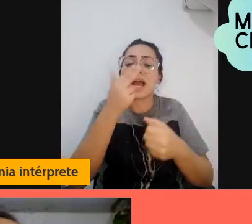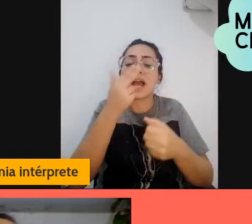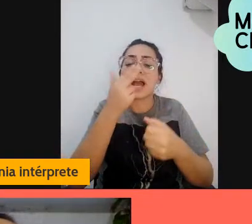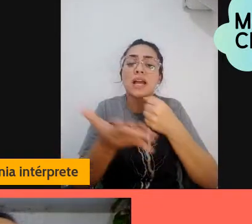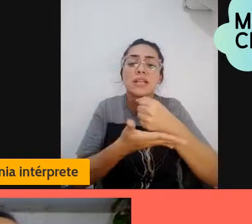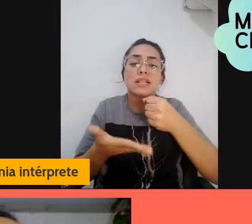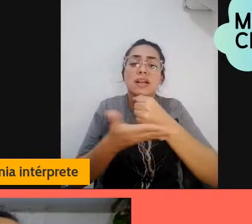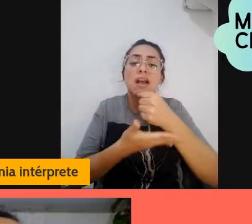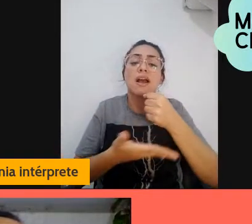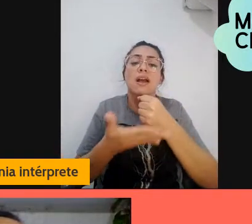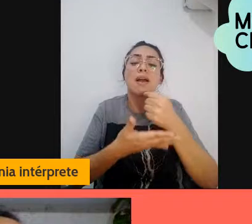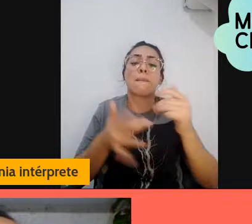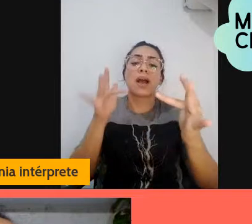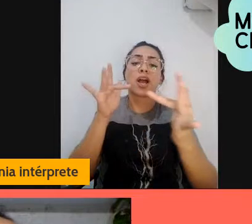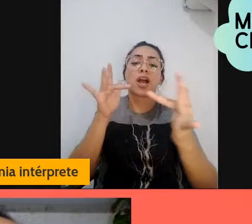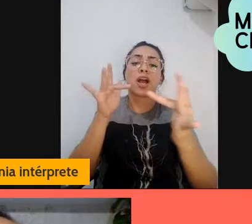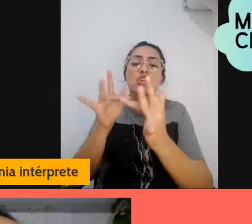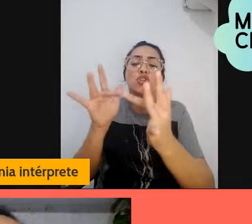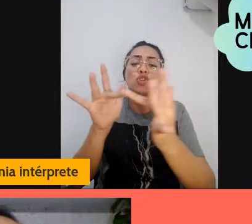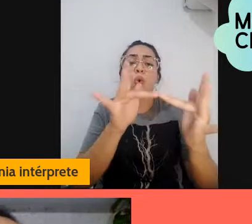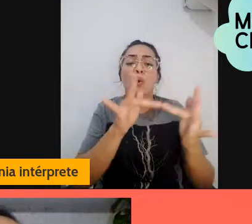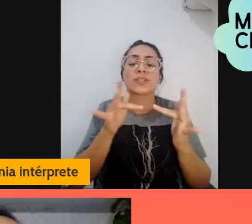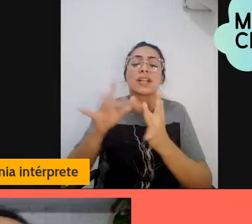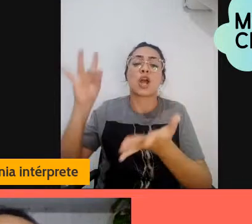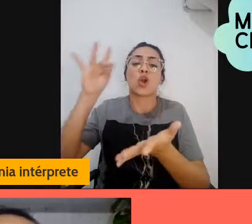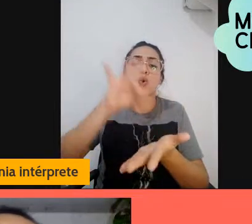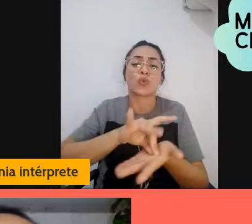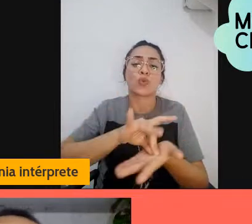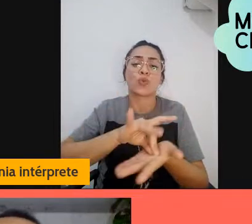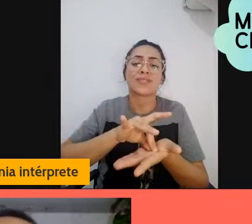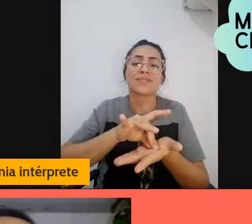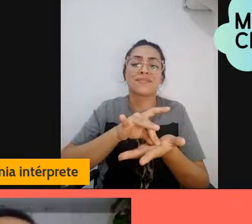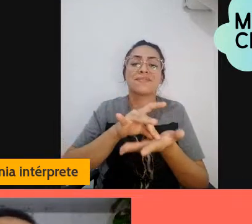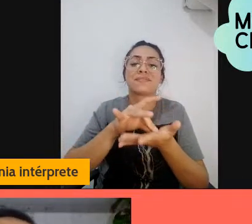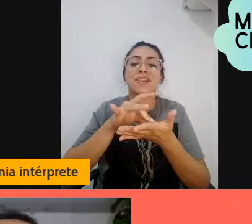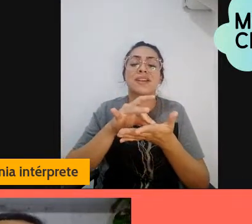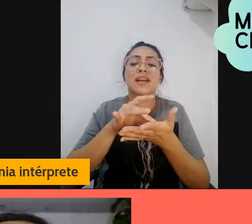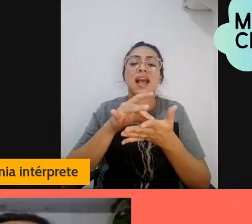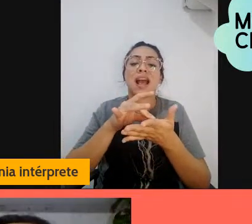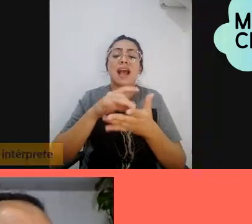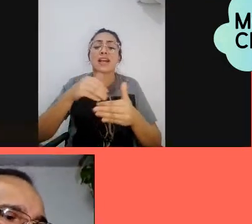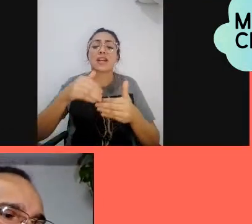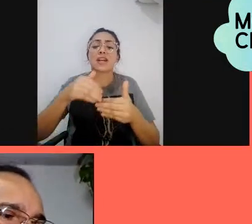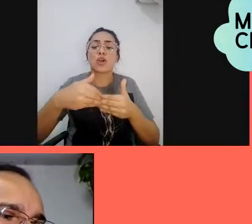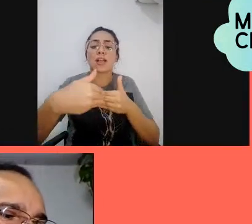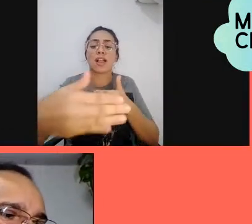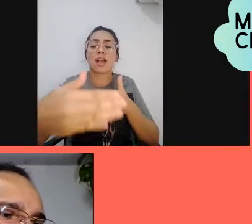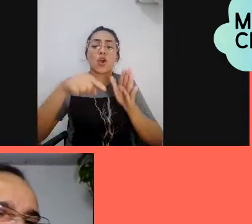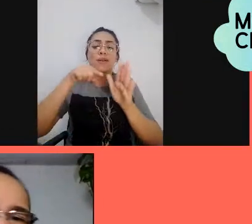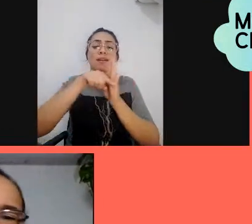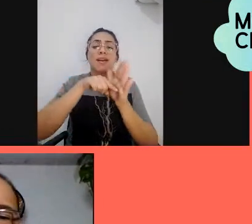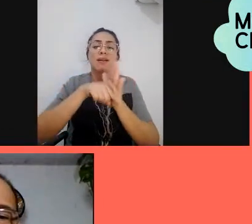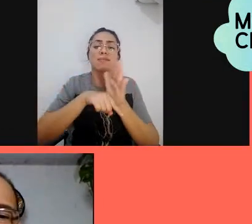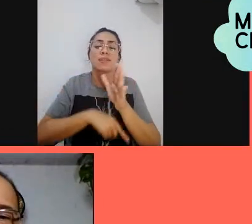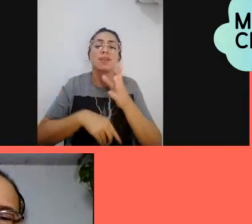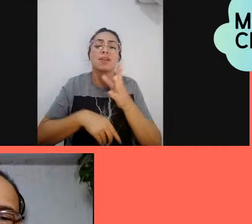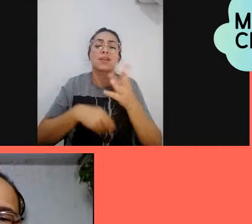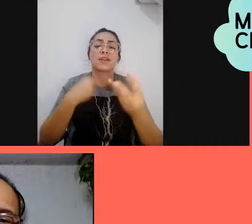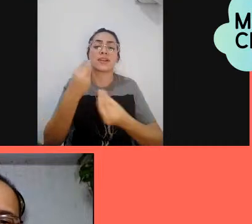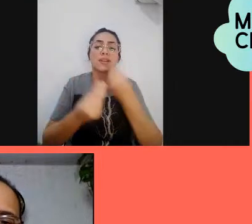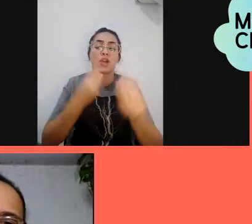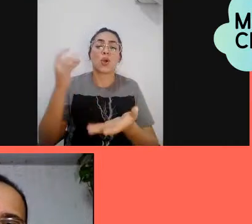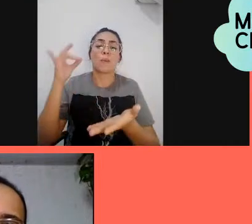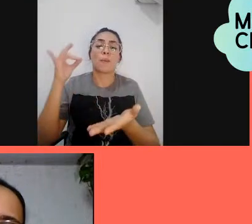do contato com a realidade, como subsídio para a pesquisa, se a gente assim pensar, como foi no caso do projeto Escola Zé